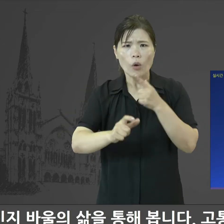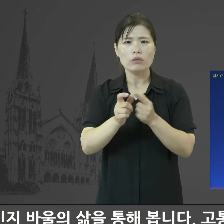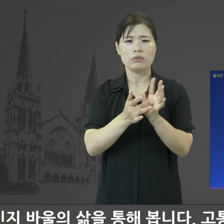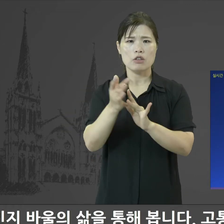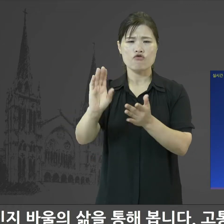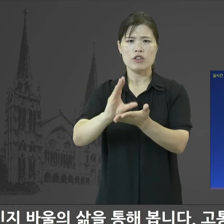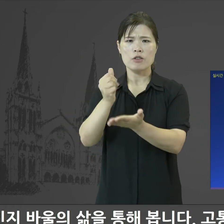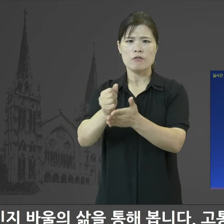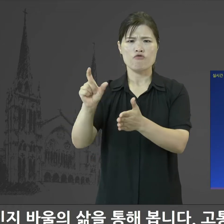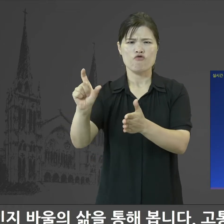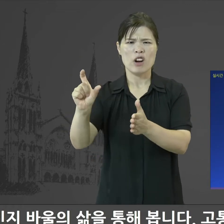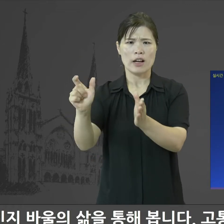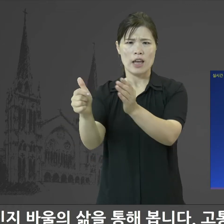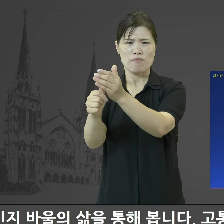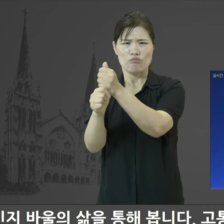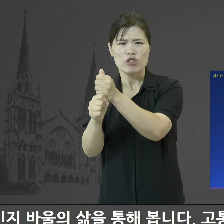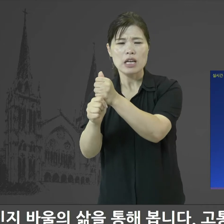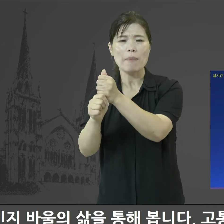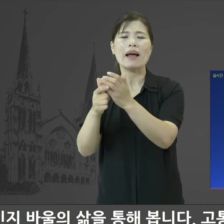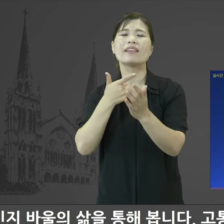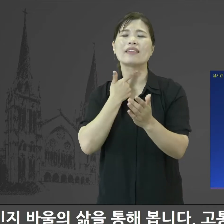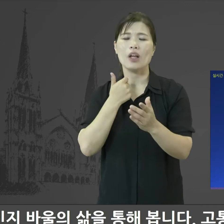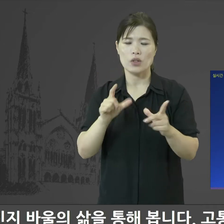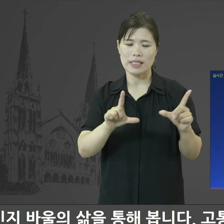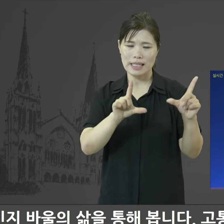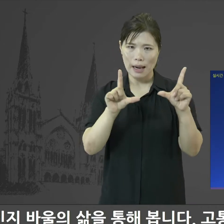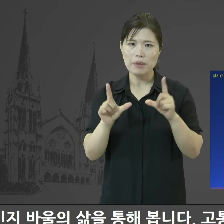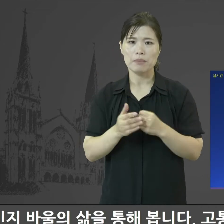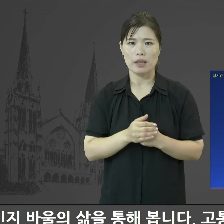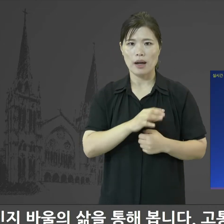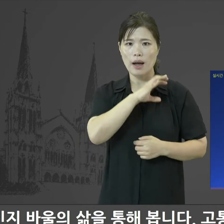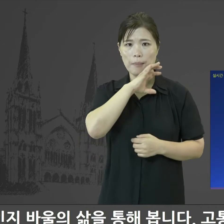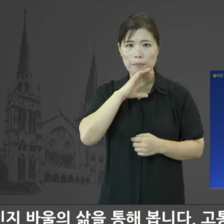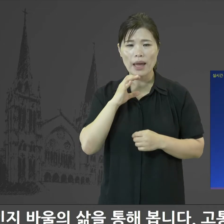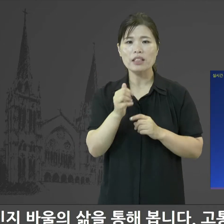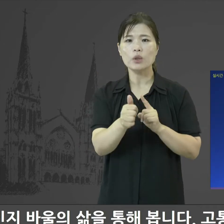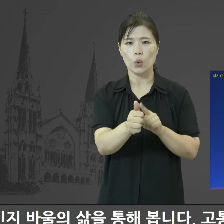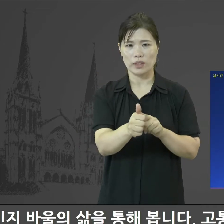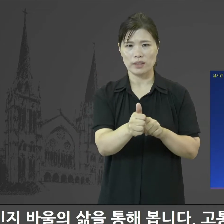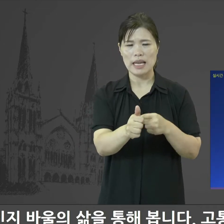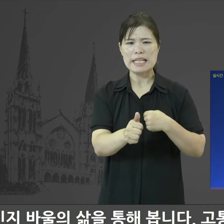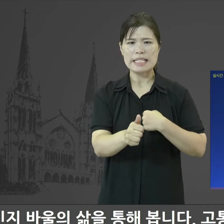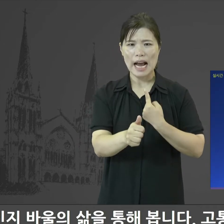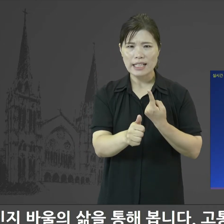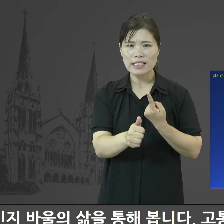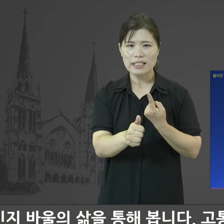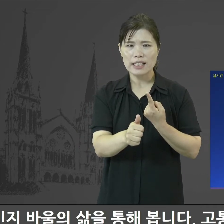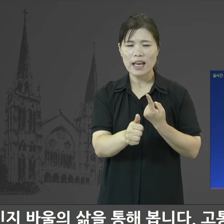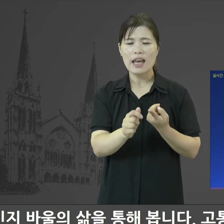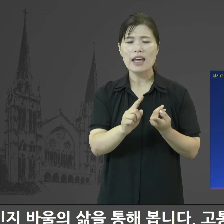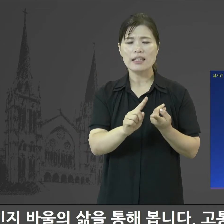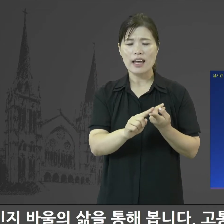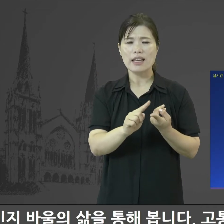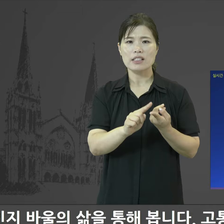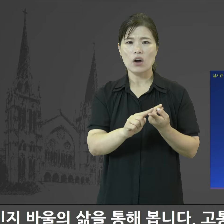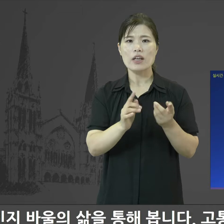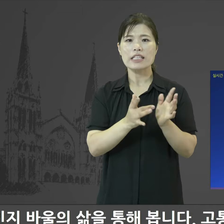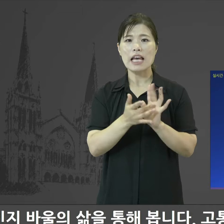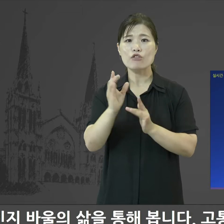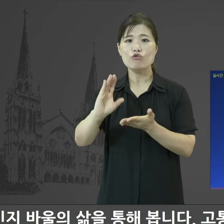그들의 삶이었습니다. 이제 베드로는 자신을 바로 그 예수 그리스도의